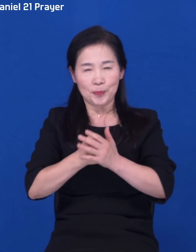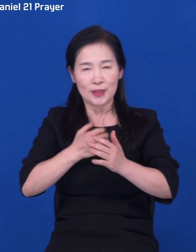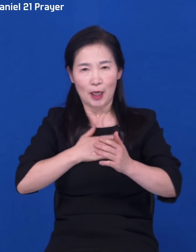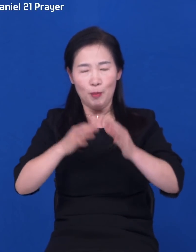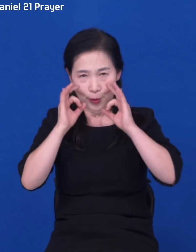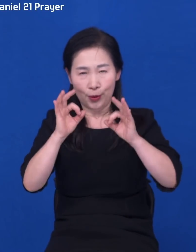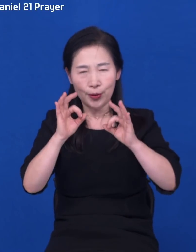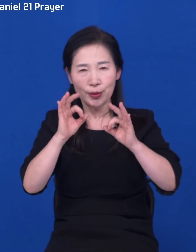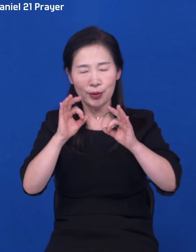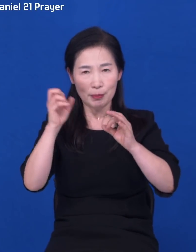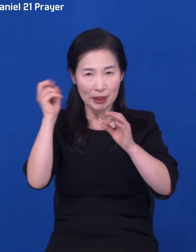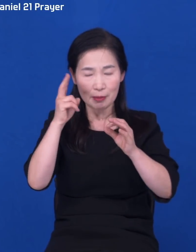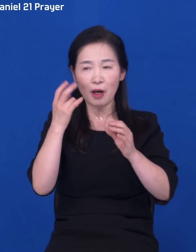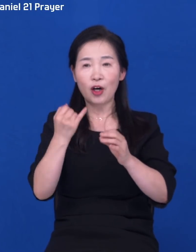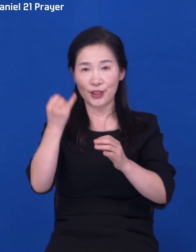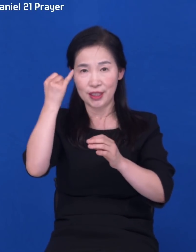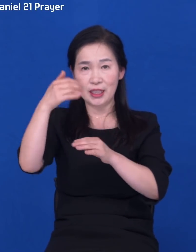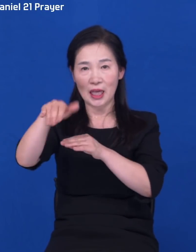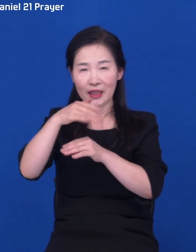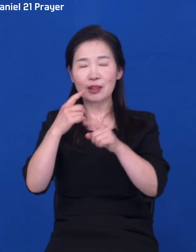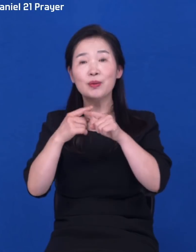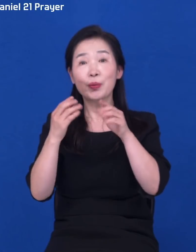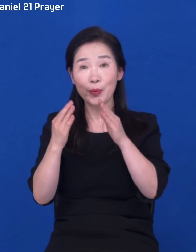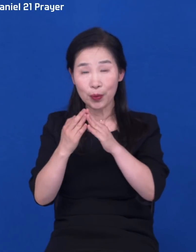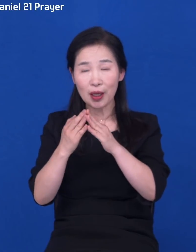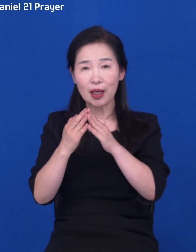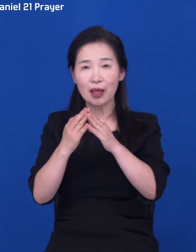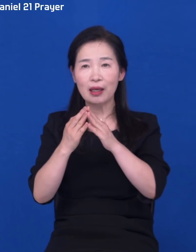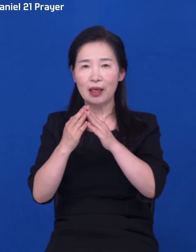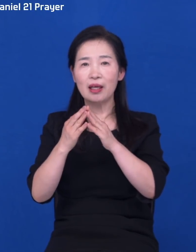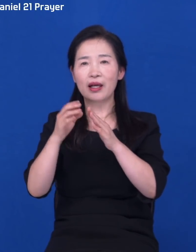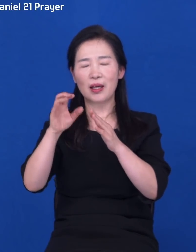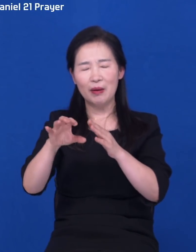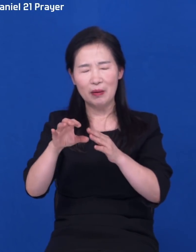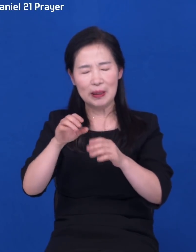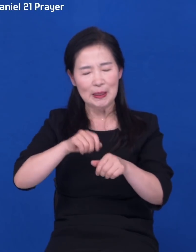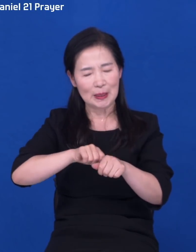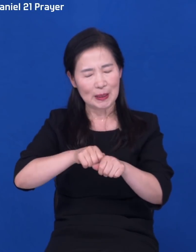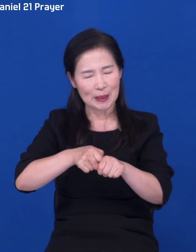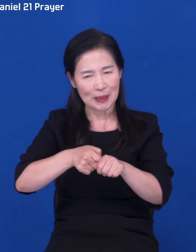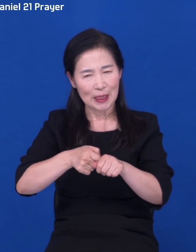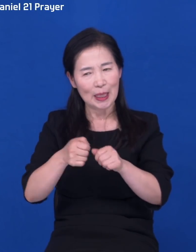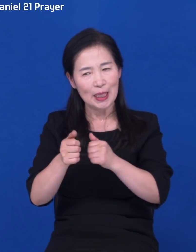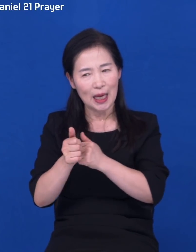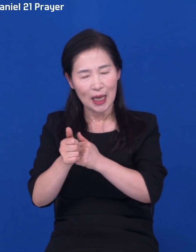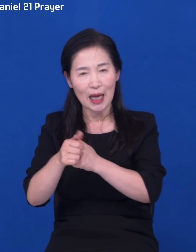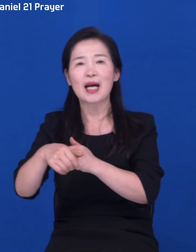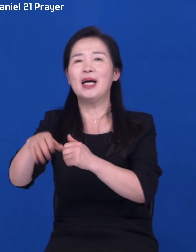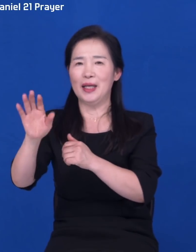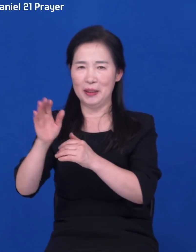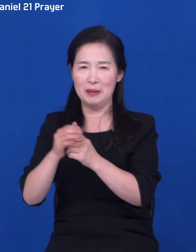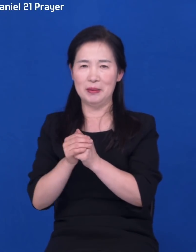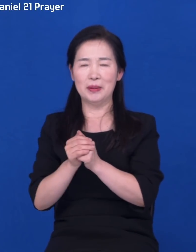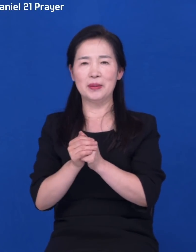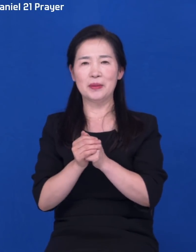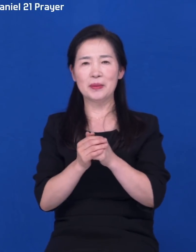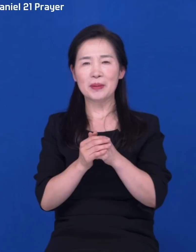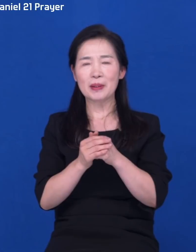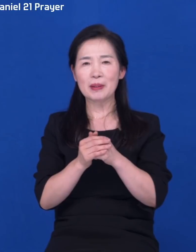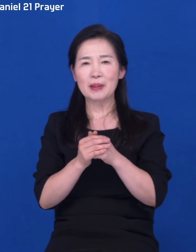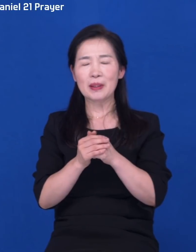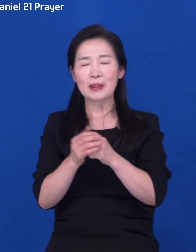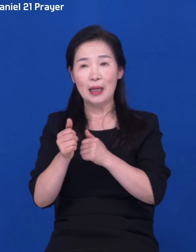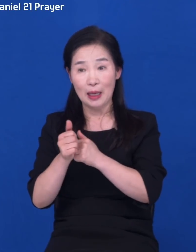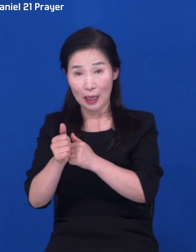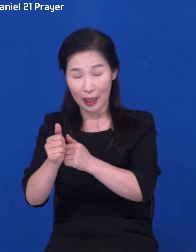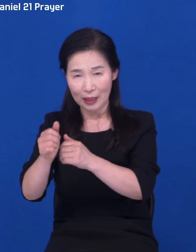마침 그 언니가 다니는 교회로 이제 그냥 못 이기는 척 따라가는 게 되었어요. 따라가자마자 이제